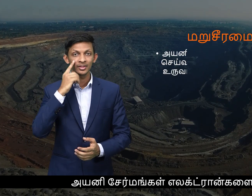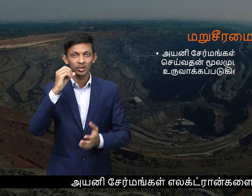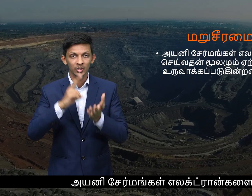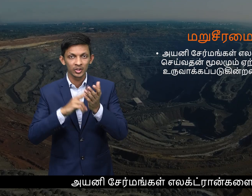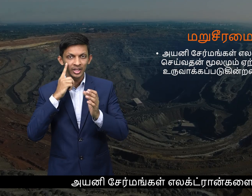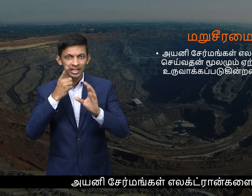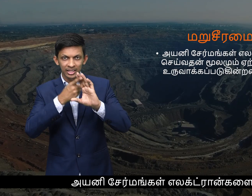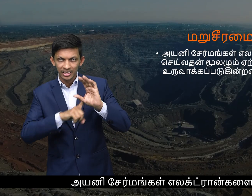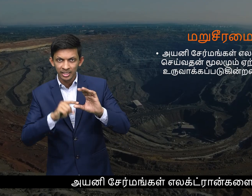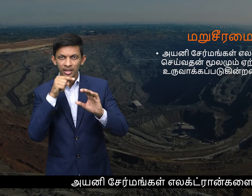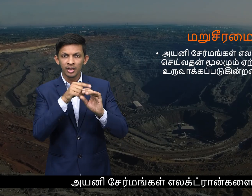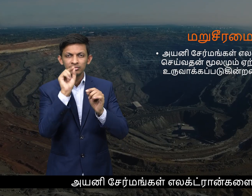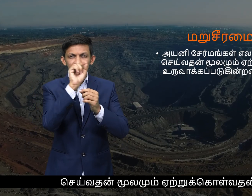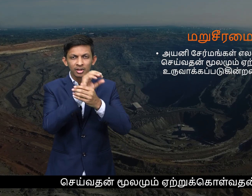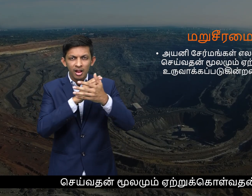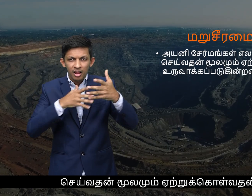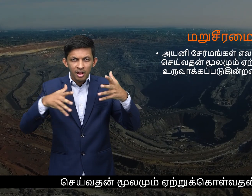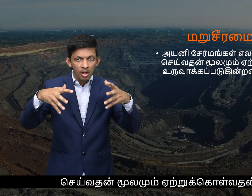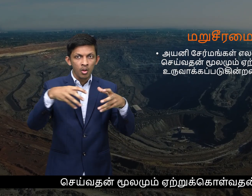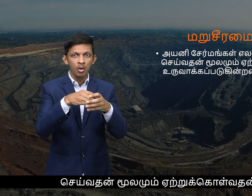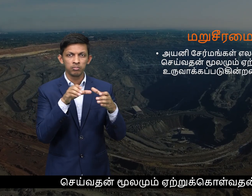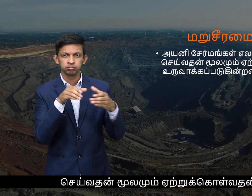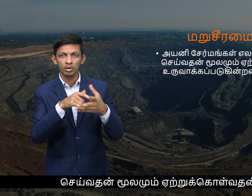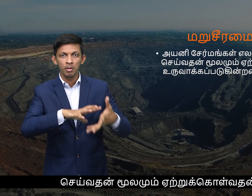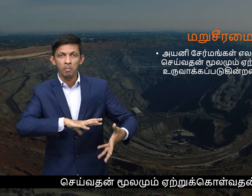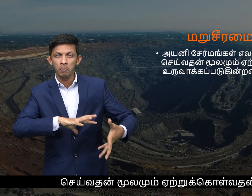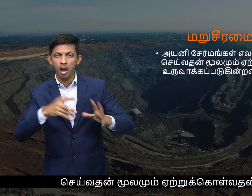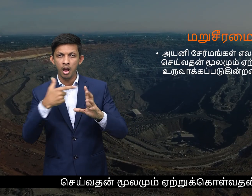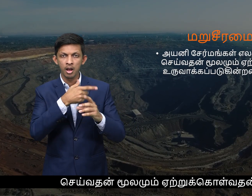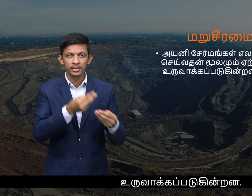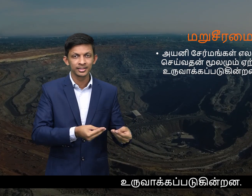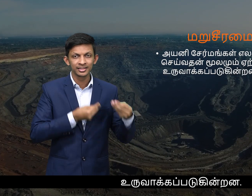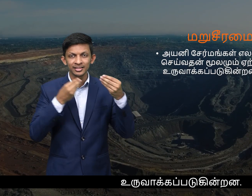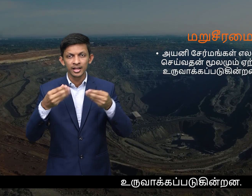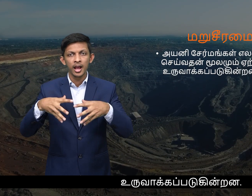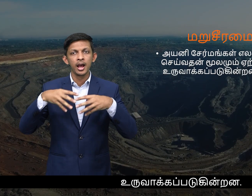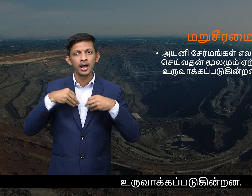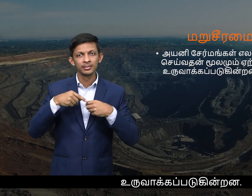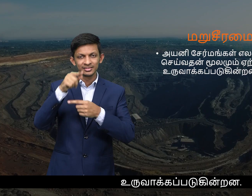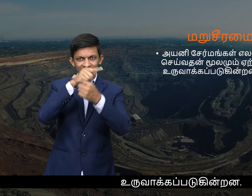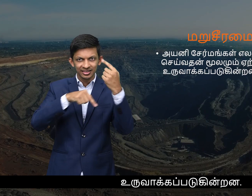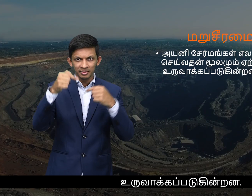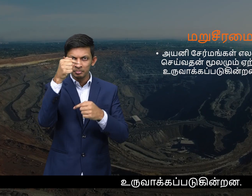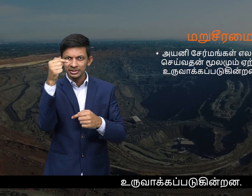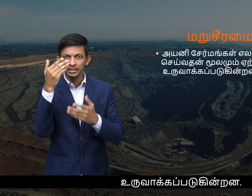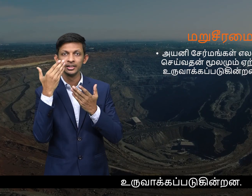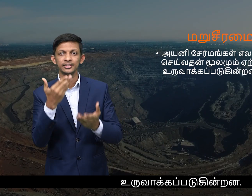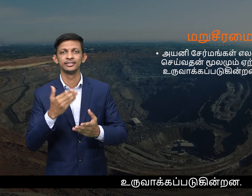அயனி சேர்மங்கள் எலக்ட்ரான்களை தானம் செய்வதின் மூலமும் ஏற்றுக்கொள்வதின் மூலமும் உருவாக்கப்படுகின்றன.